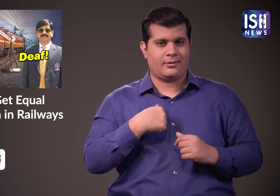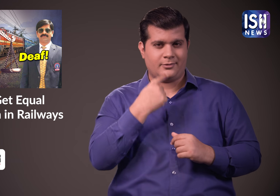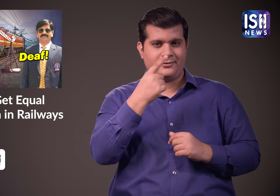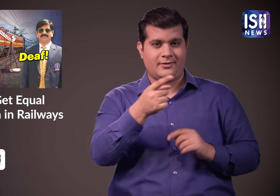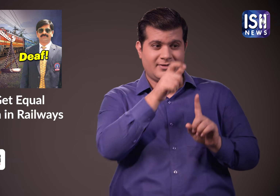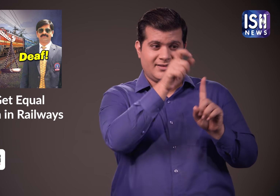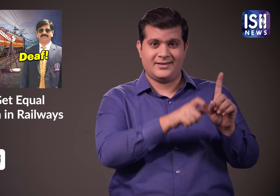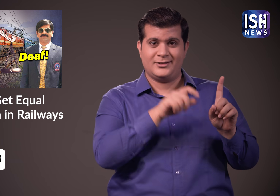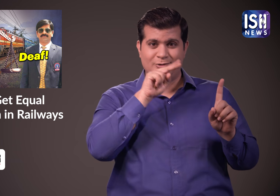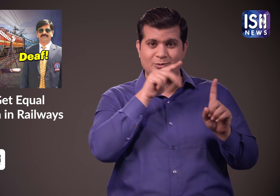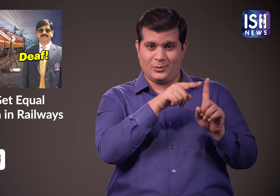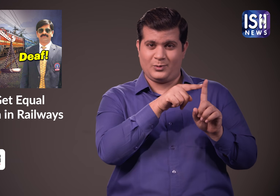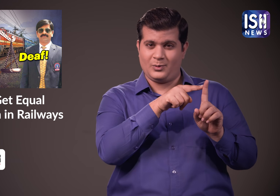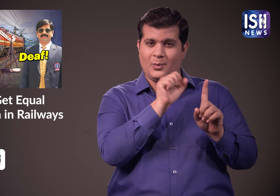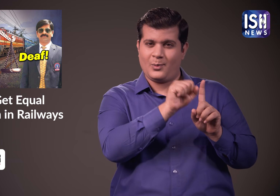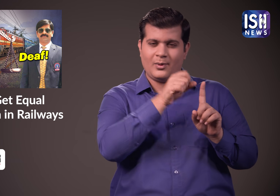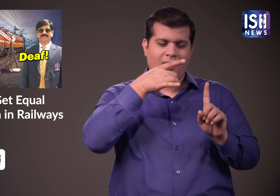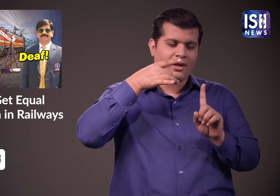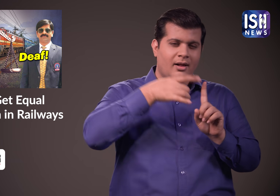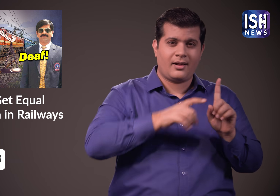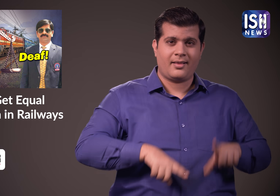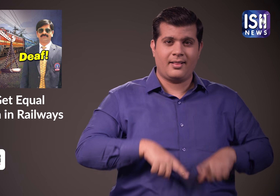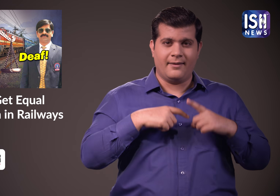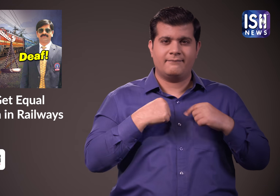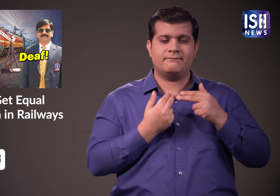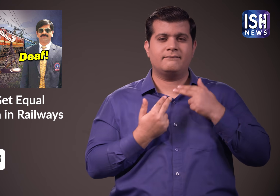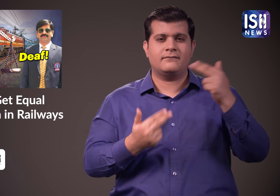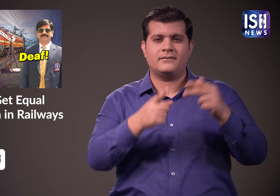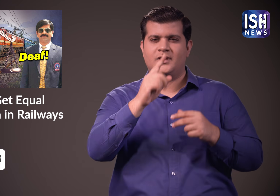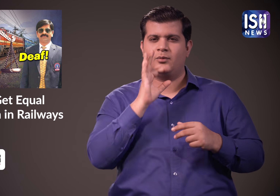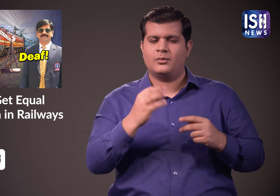मैं आपको पताता हूँ सोनु वर्मा के बारे में ये सच मुझ आपको प्रेरत करेगा